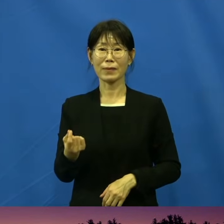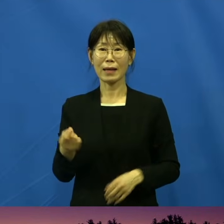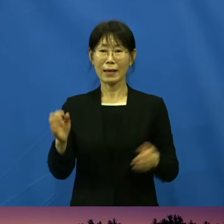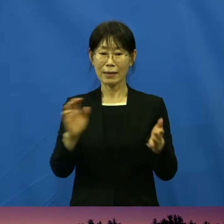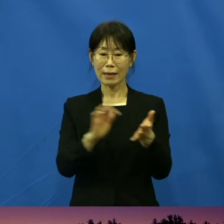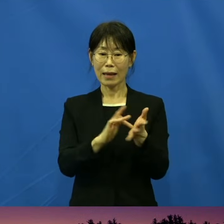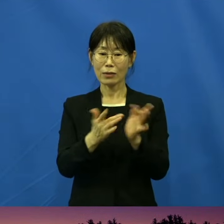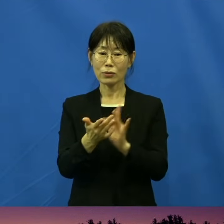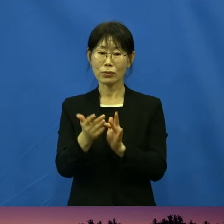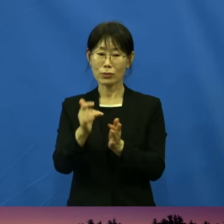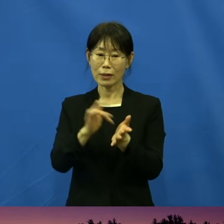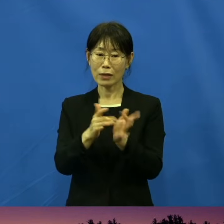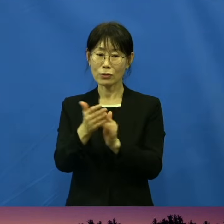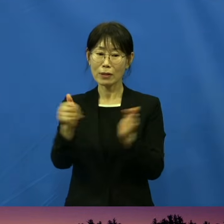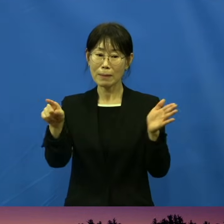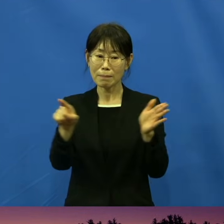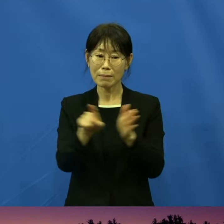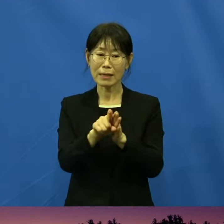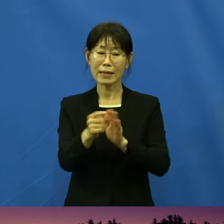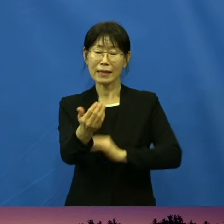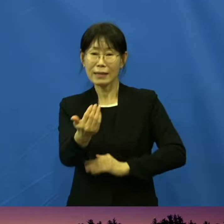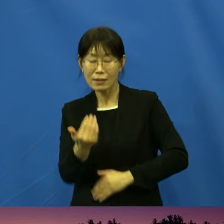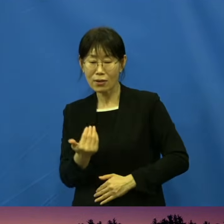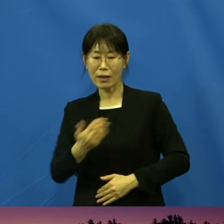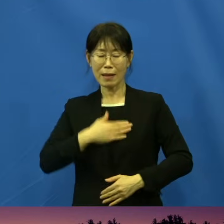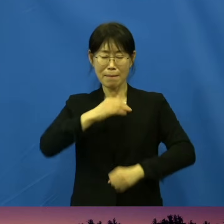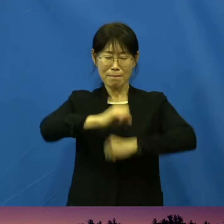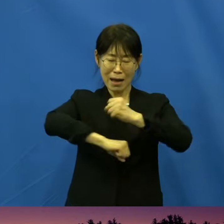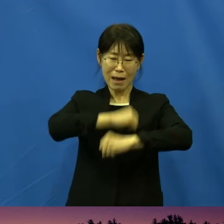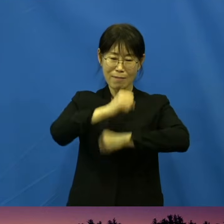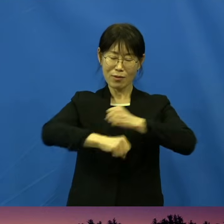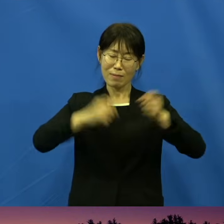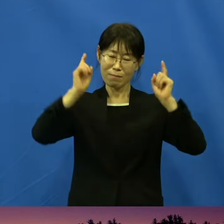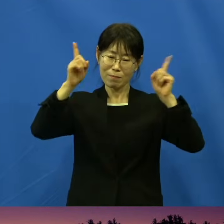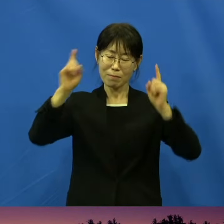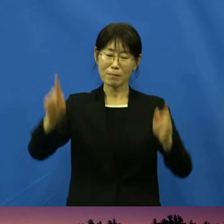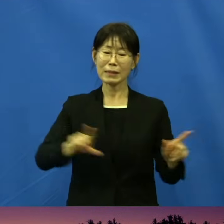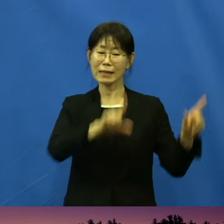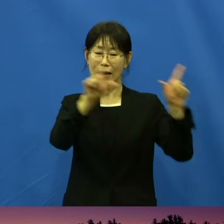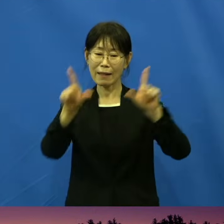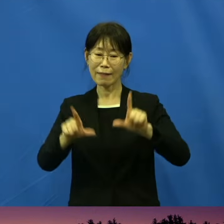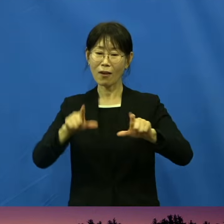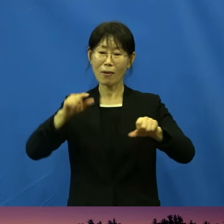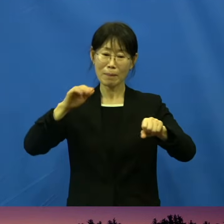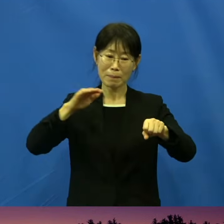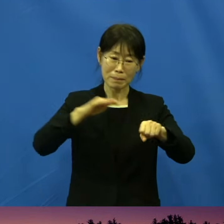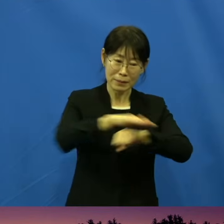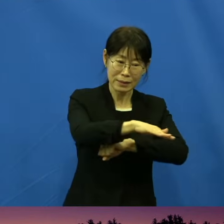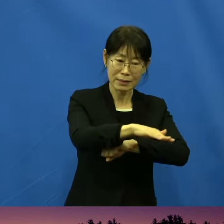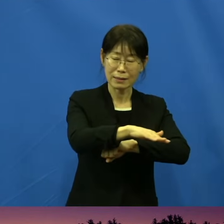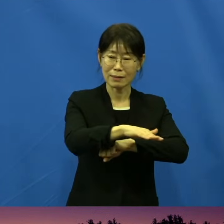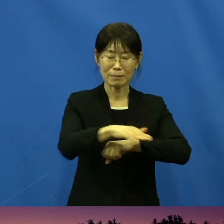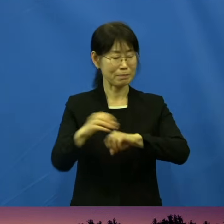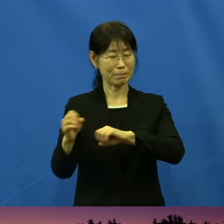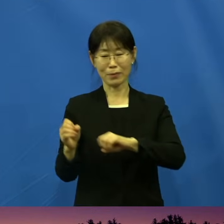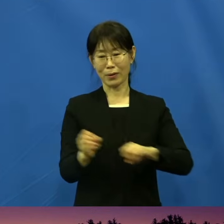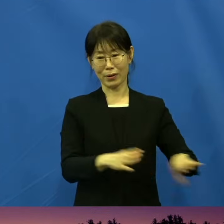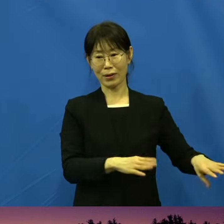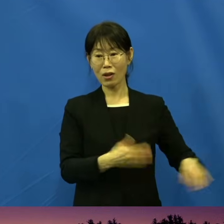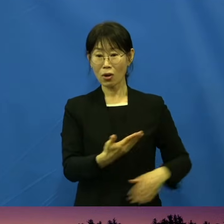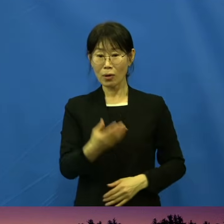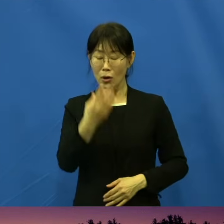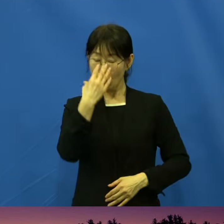이전에 우리의 삶, 우리 마음대로 살았던 삶의 방식, 그죠? 여러분, 교만이 하루아침에 없어지나요?